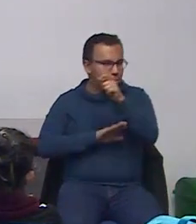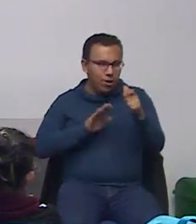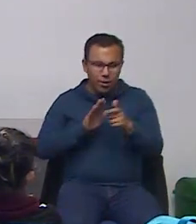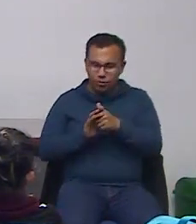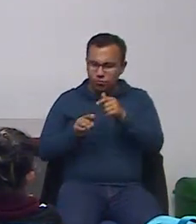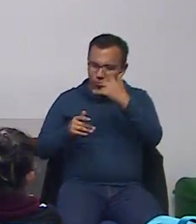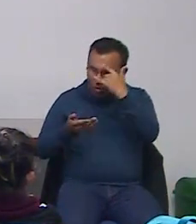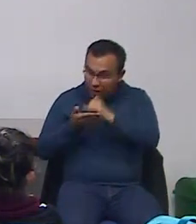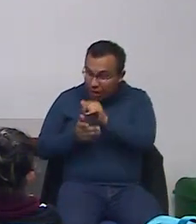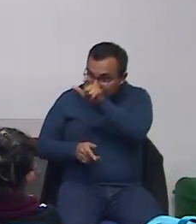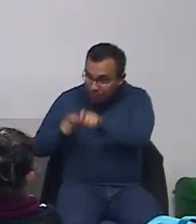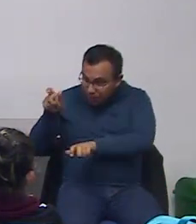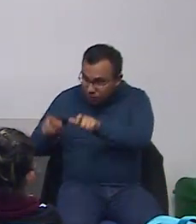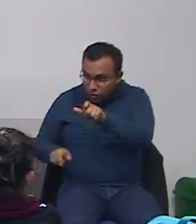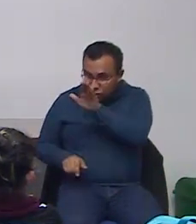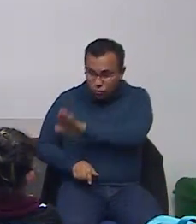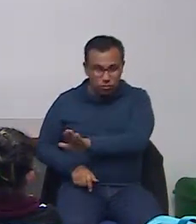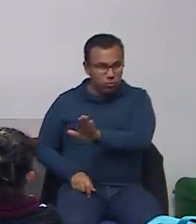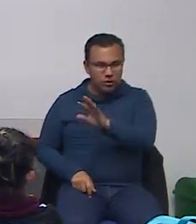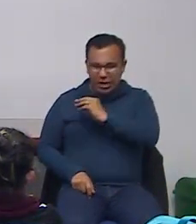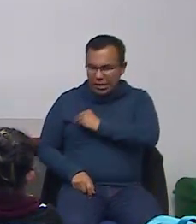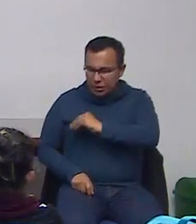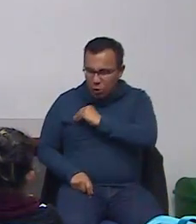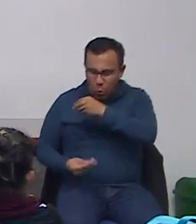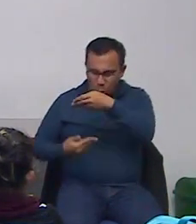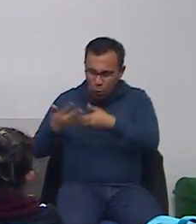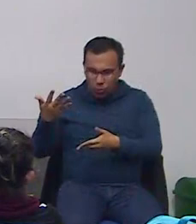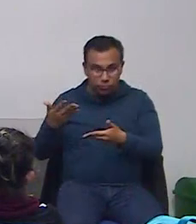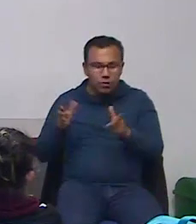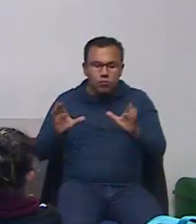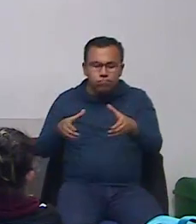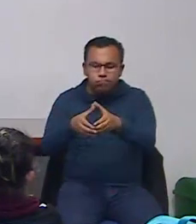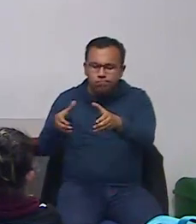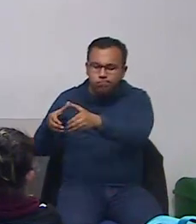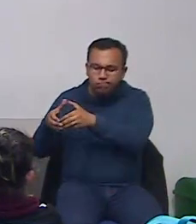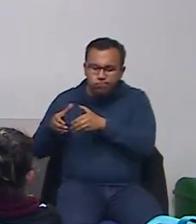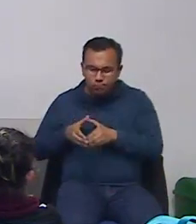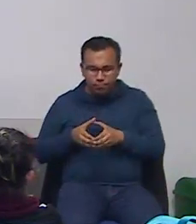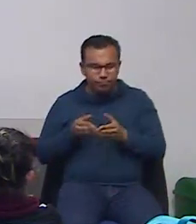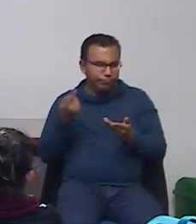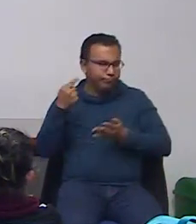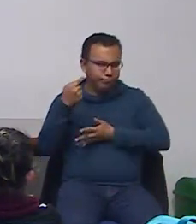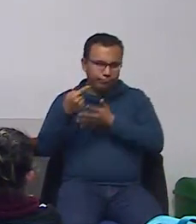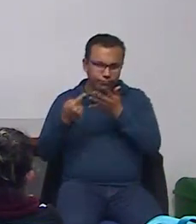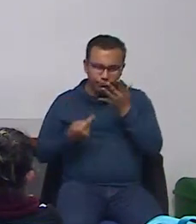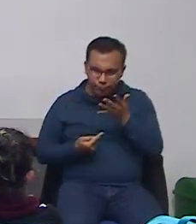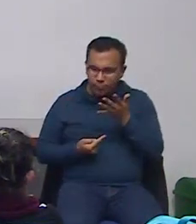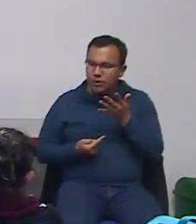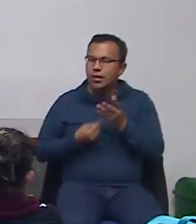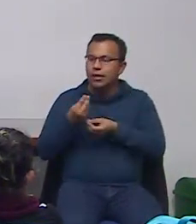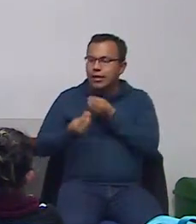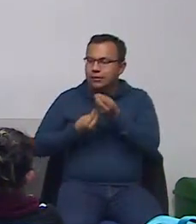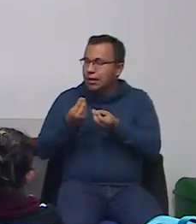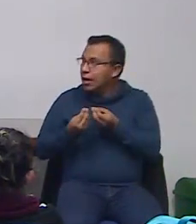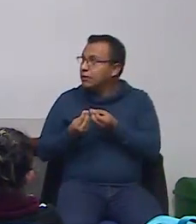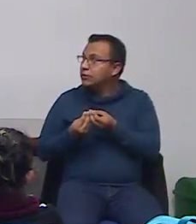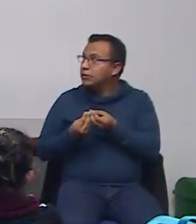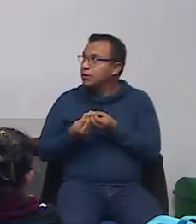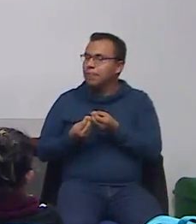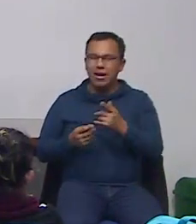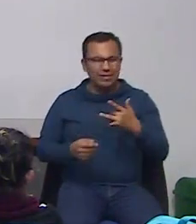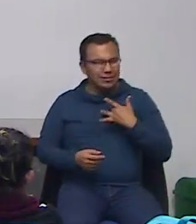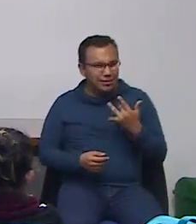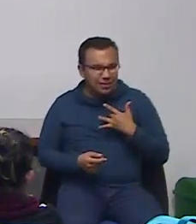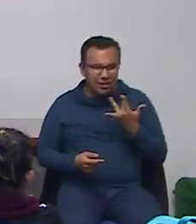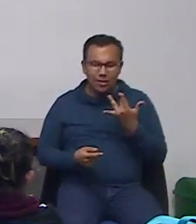básico importante que si estamos trabajando con una población que requiere digamos de otra vía para para entender Para escuchar para